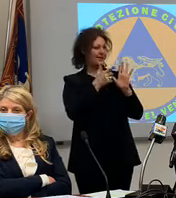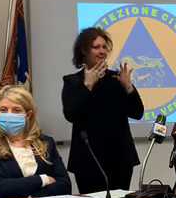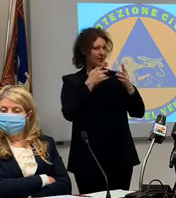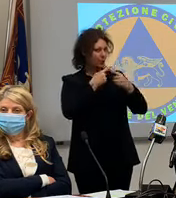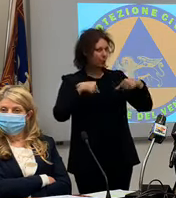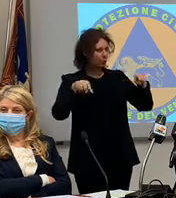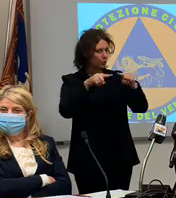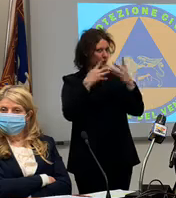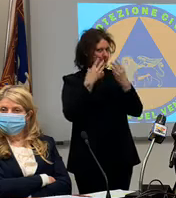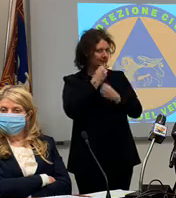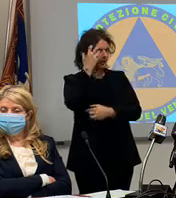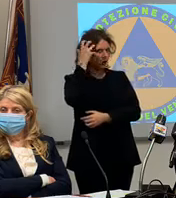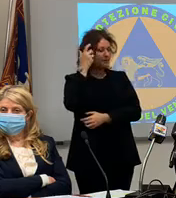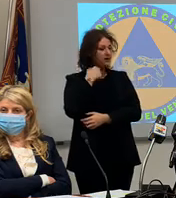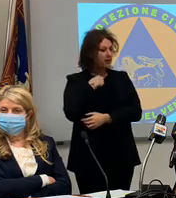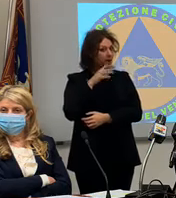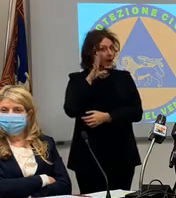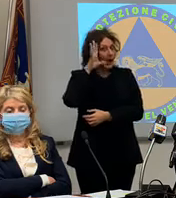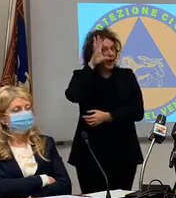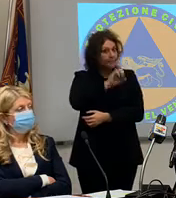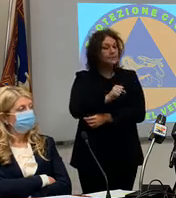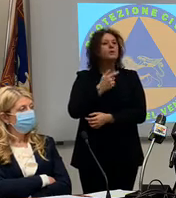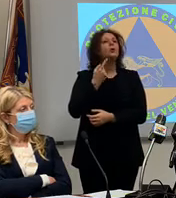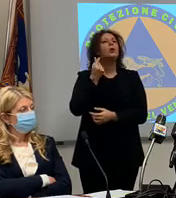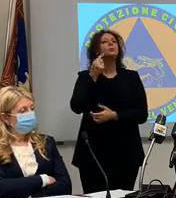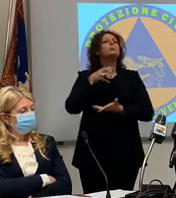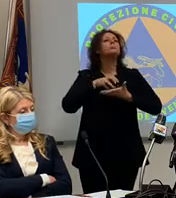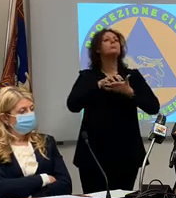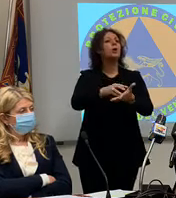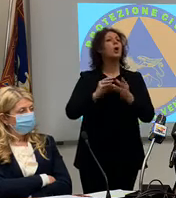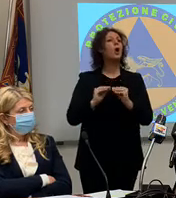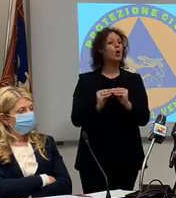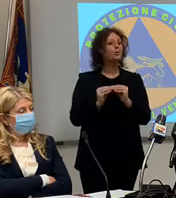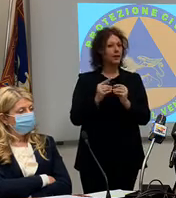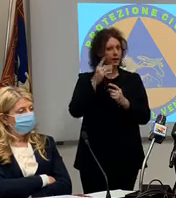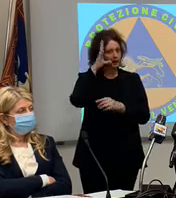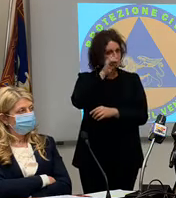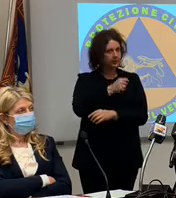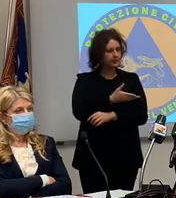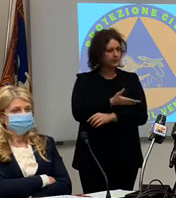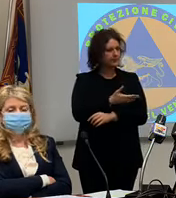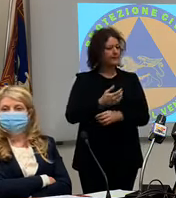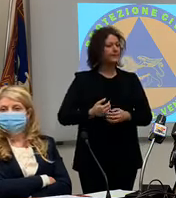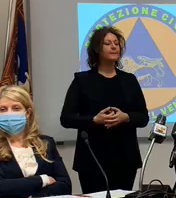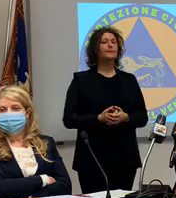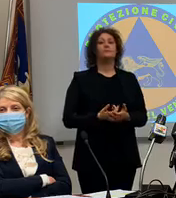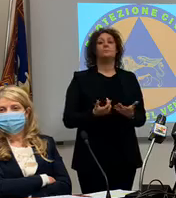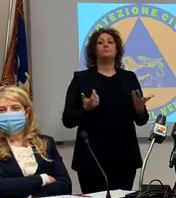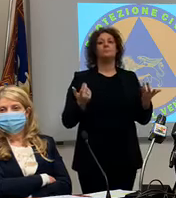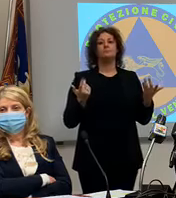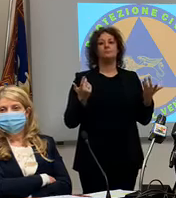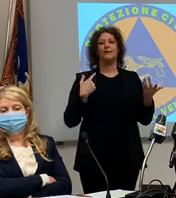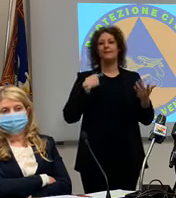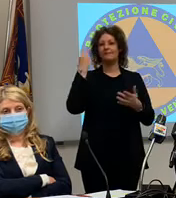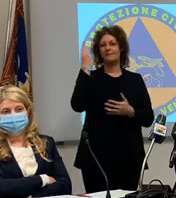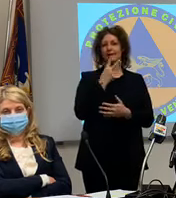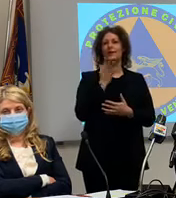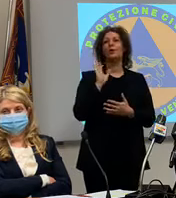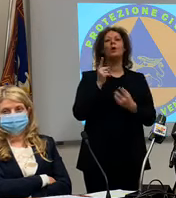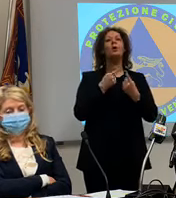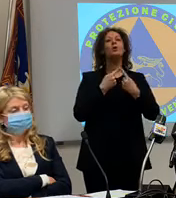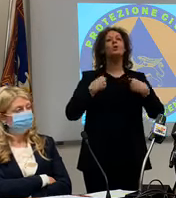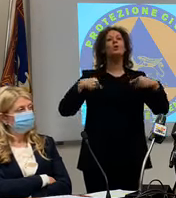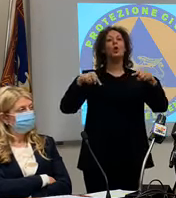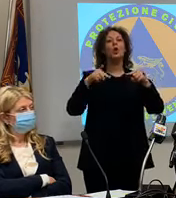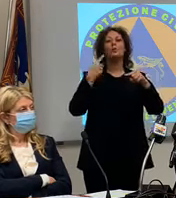potrebbero essere le forme di approvvigionamento Allora per questa nuova partita Marco no perché non c'è stata fatta nessuna riunione